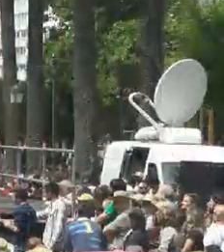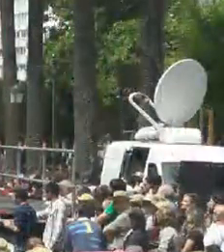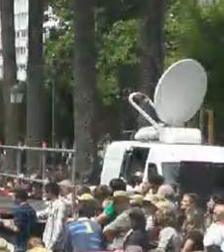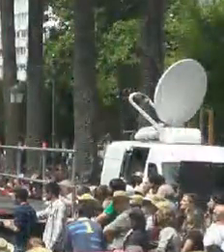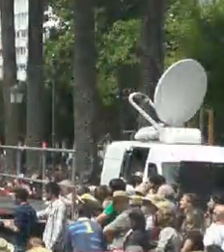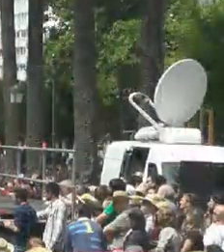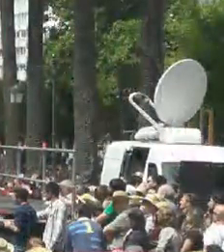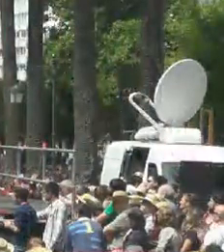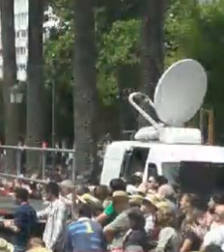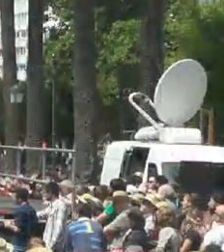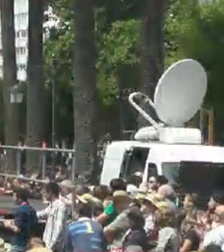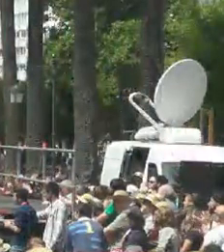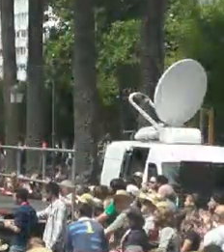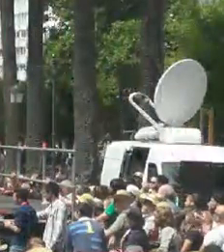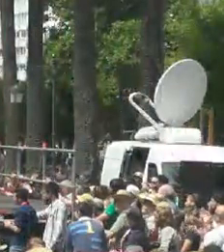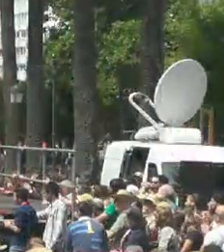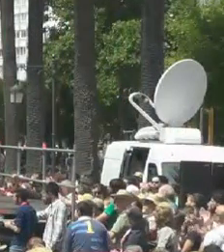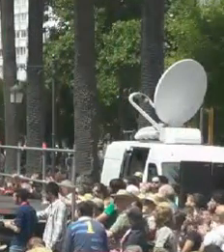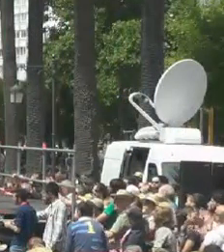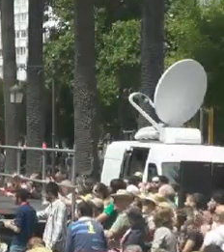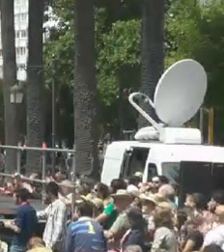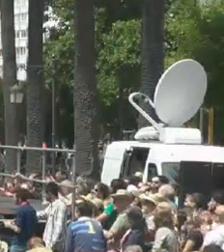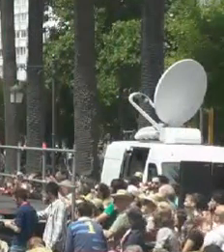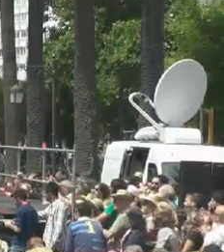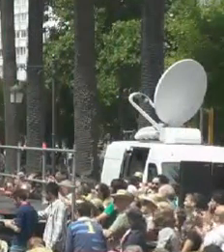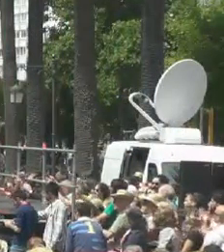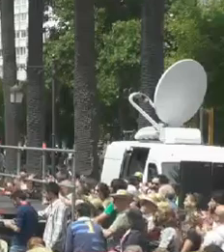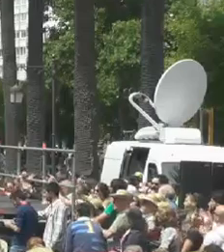llevan al calabozo. Eso es lo que genera la ley Mordaza.